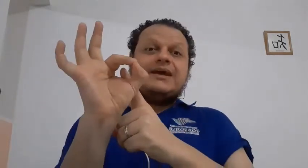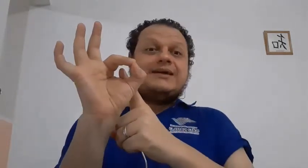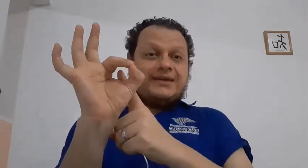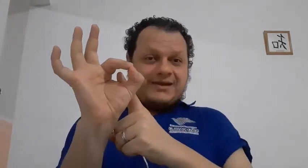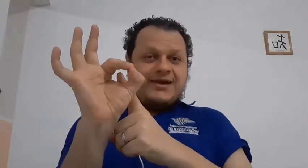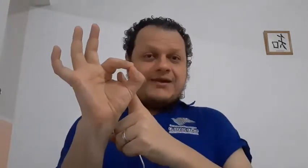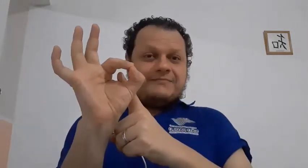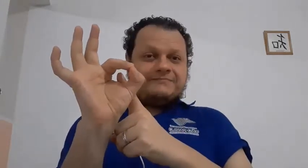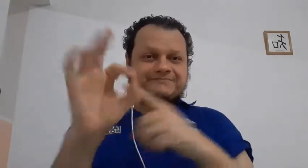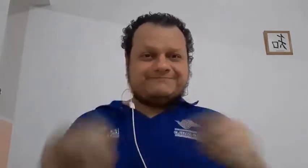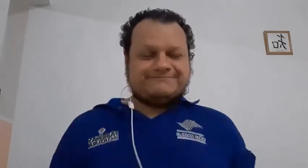Q.